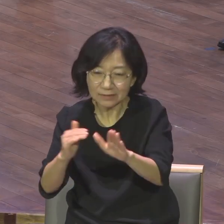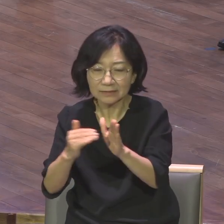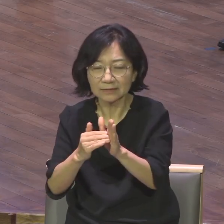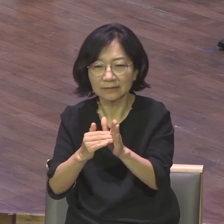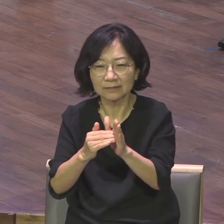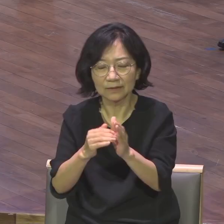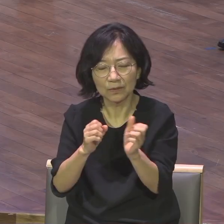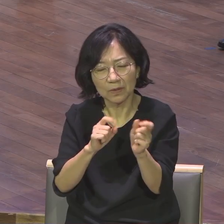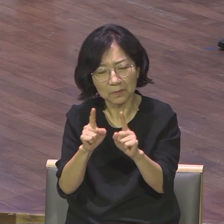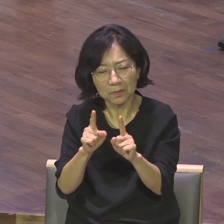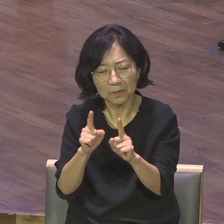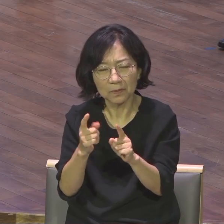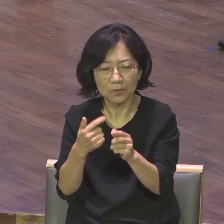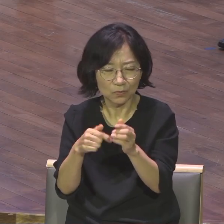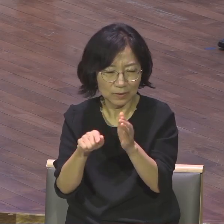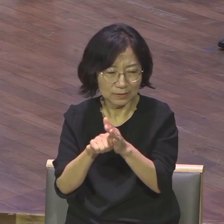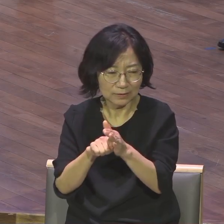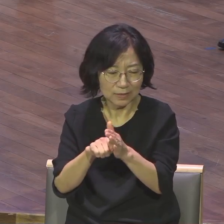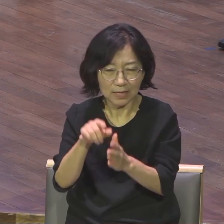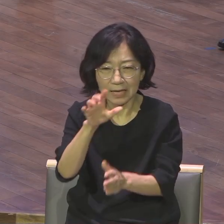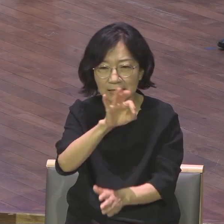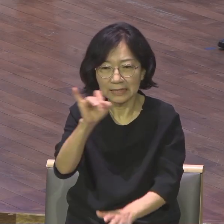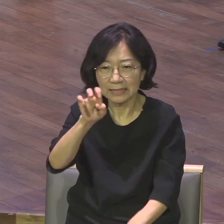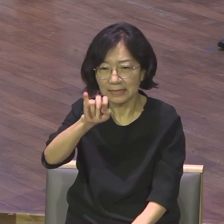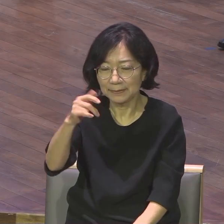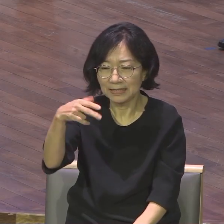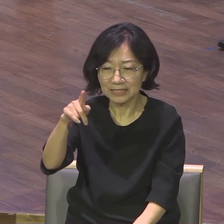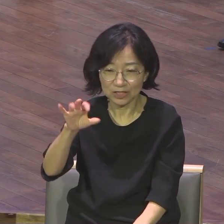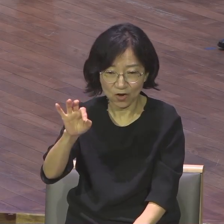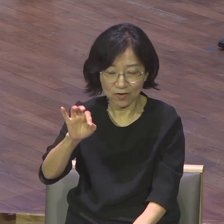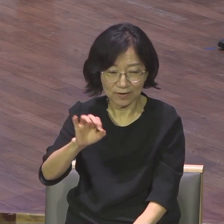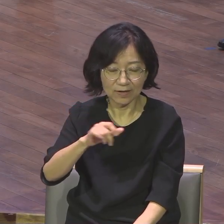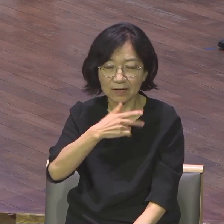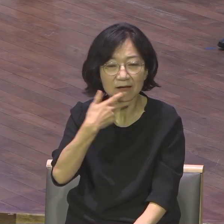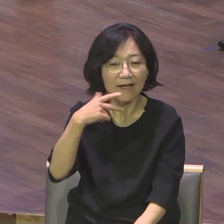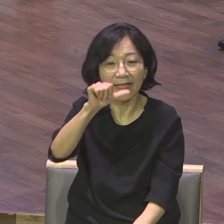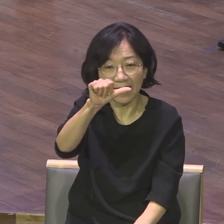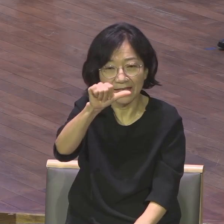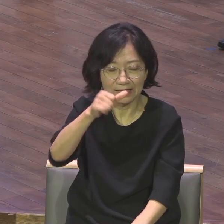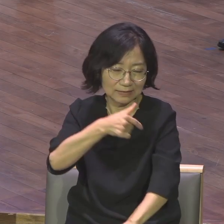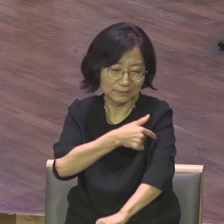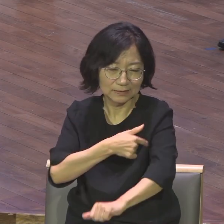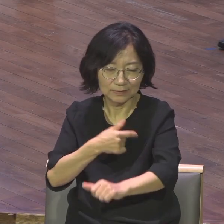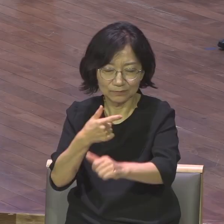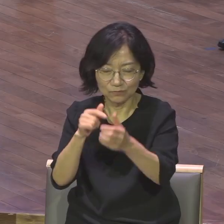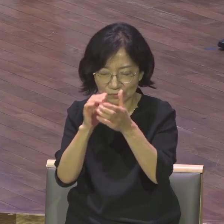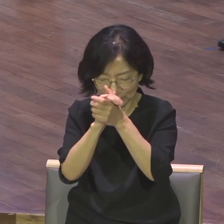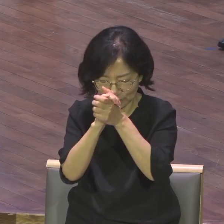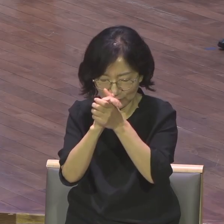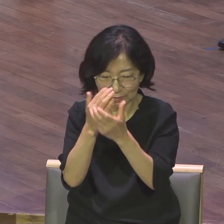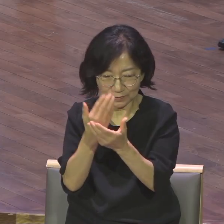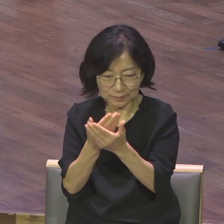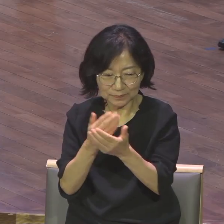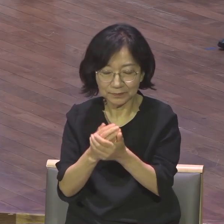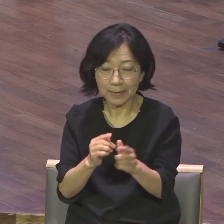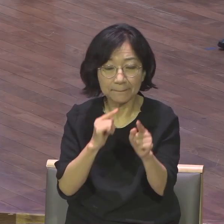치유되도록 여러분이 이민영 A 집사님 위해서 기도해 주시기 바라고, 말씀의 역사, 성령의